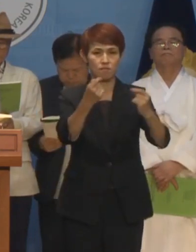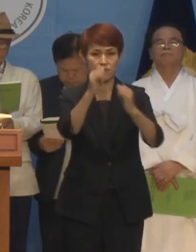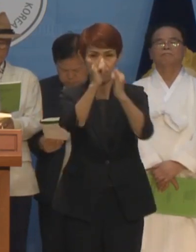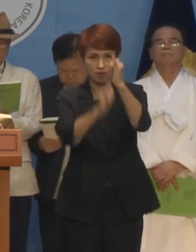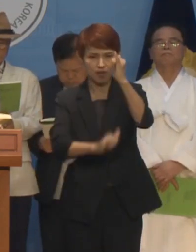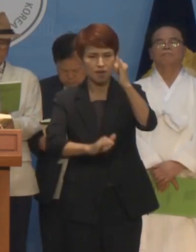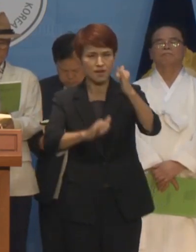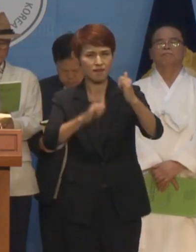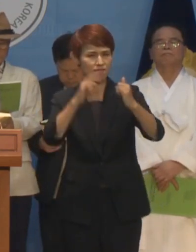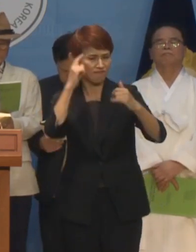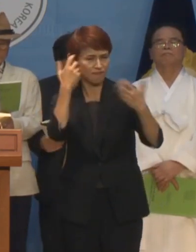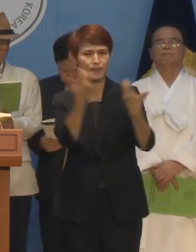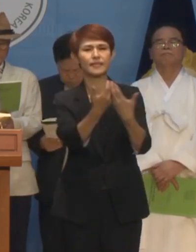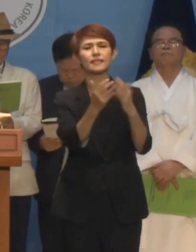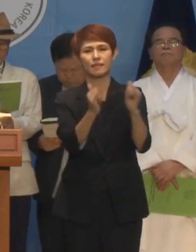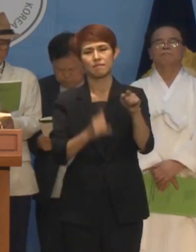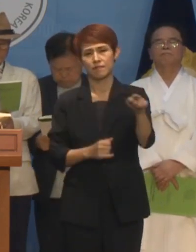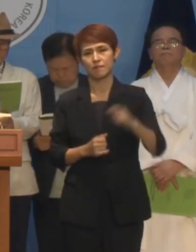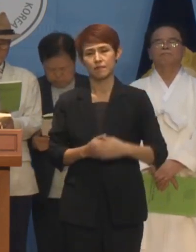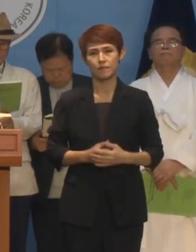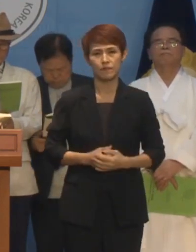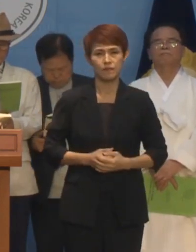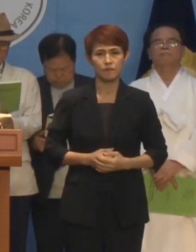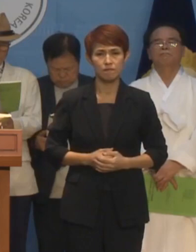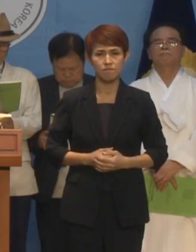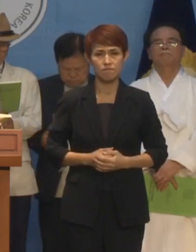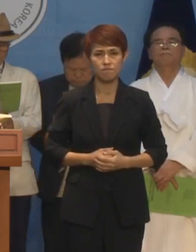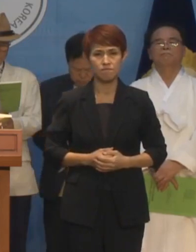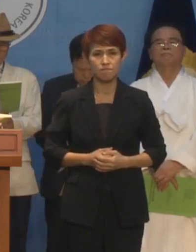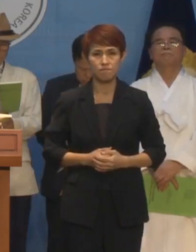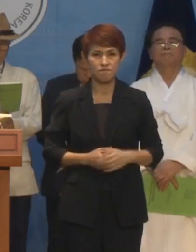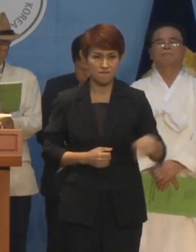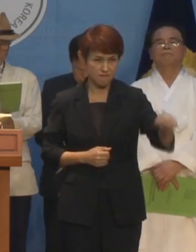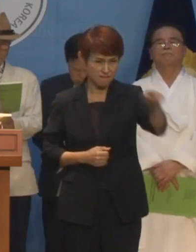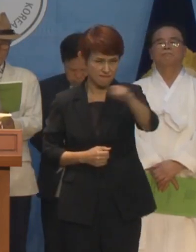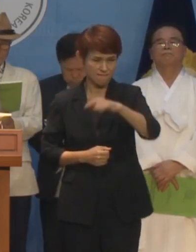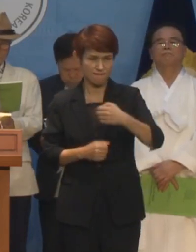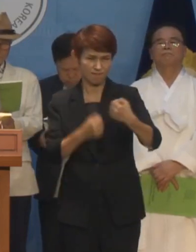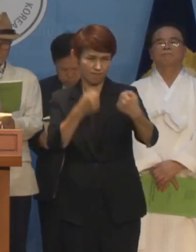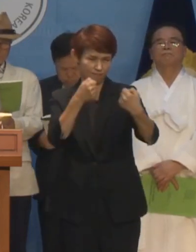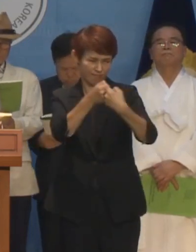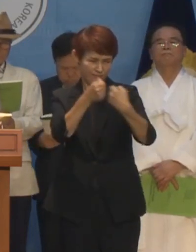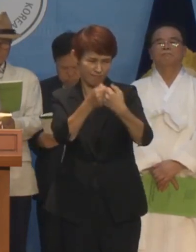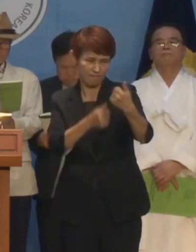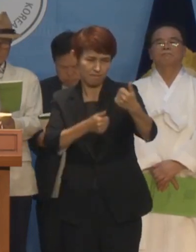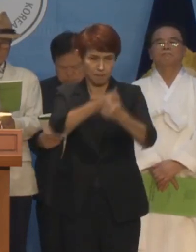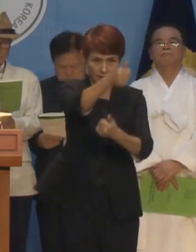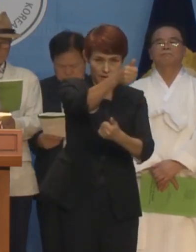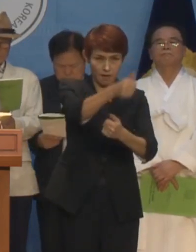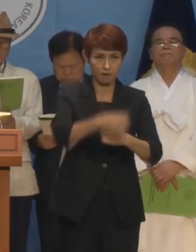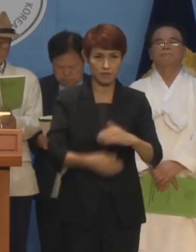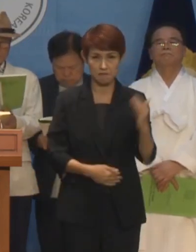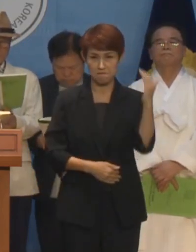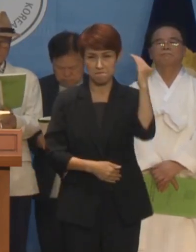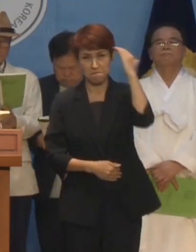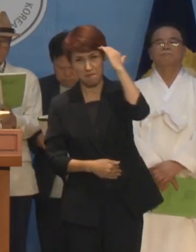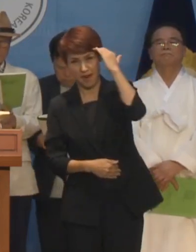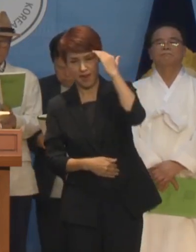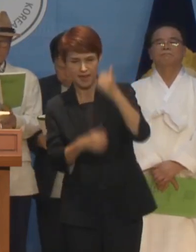반역자들이다. 그래서 이들의 음모를 격파하고 이들의 방해를 물리치고